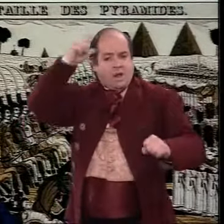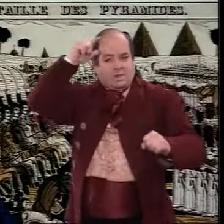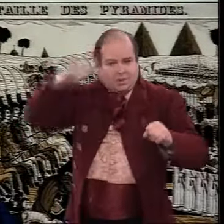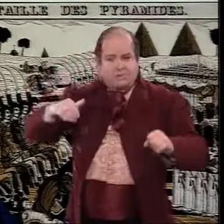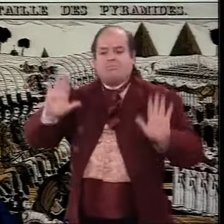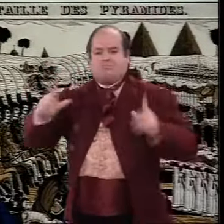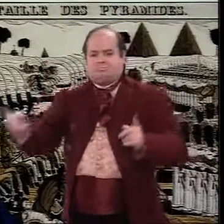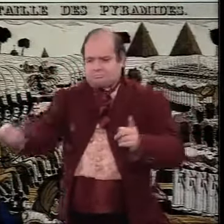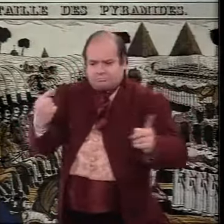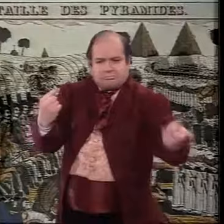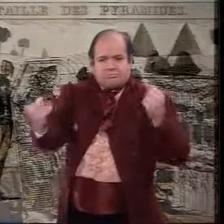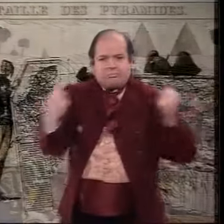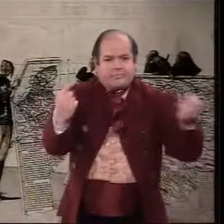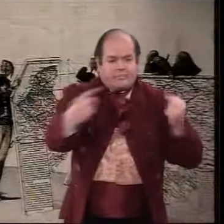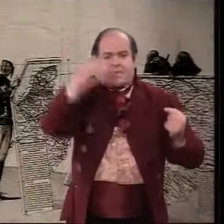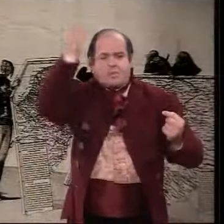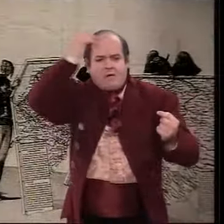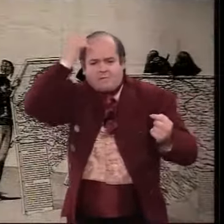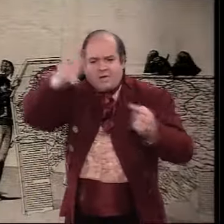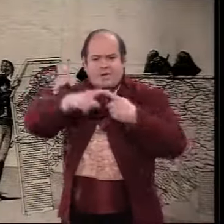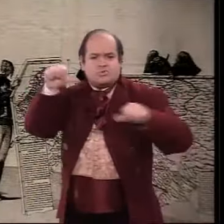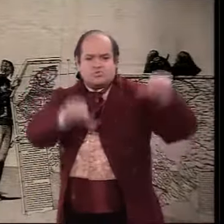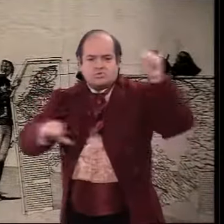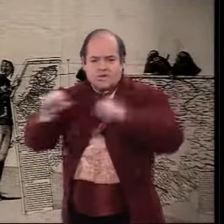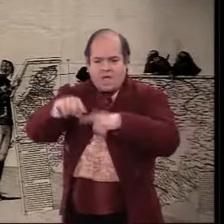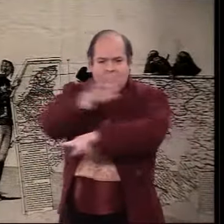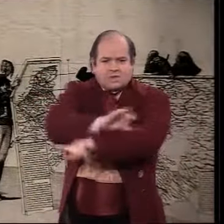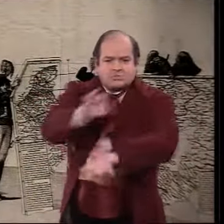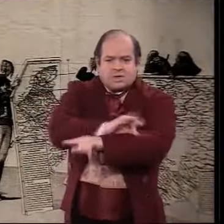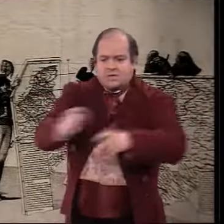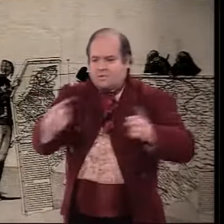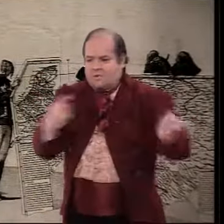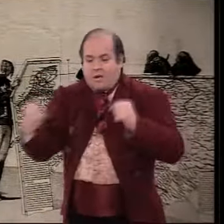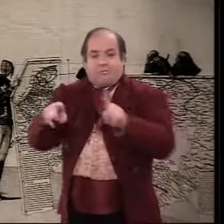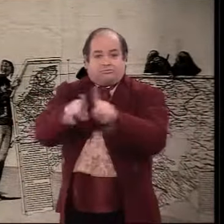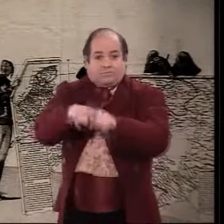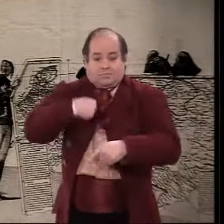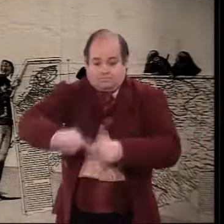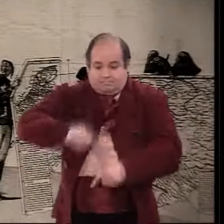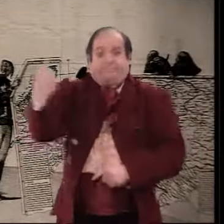Moi, j'ai trouvé un nouveau travail. Je dessine des plans de bataille où s'est illustré Bonaparte.